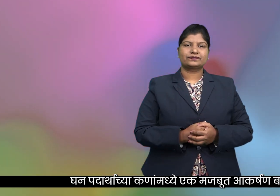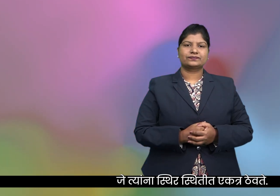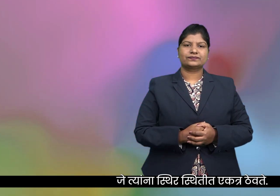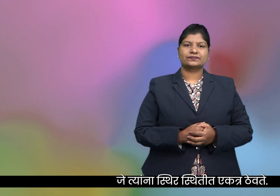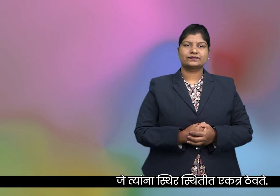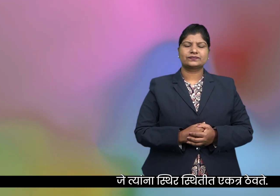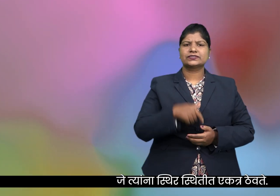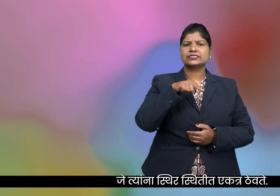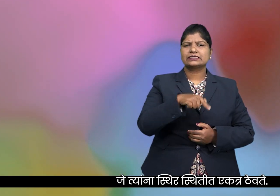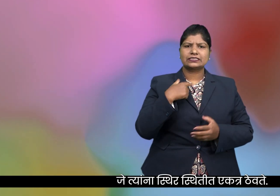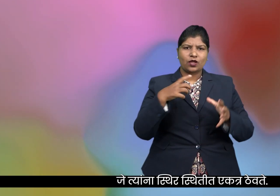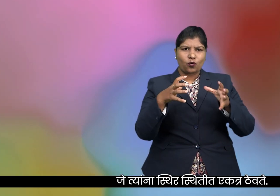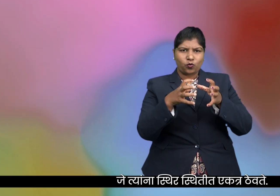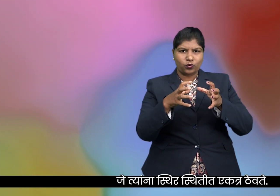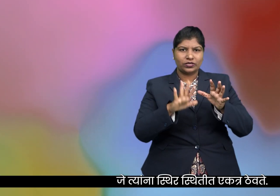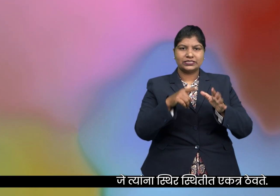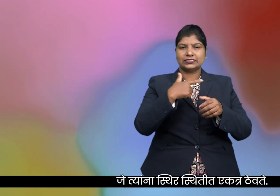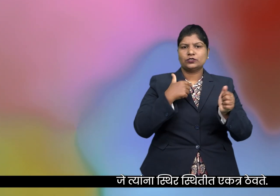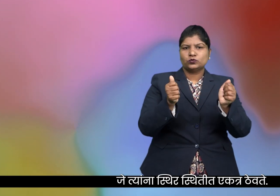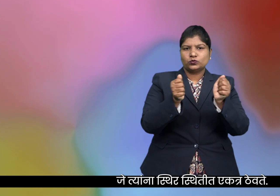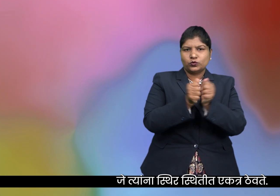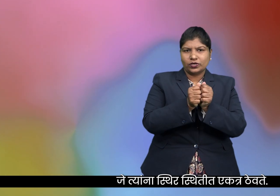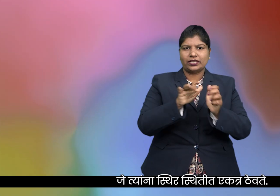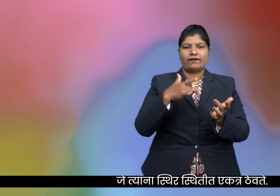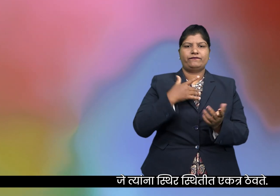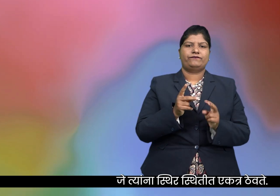जे त्यांना स्थिर स्थितीत एकत्र ठेवते.